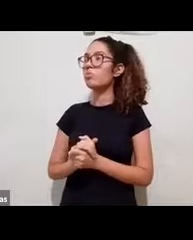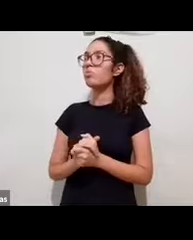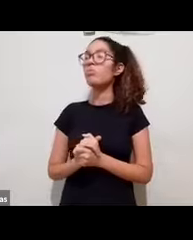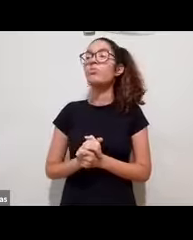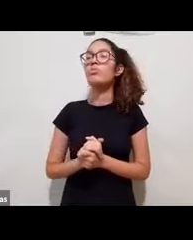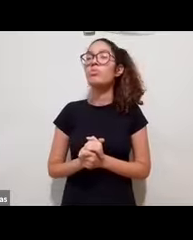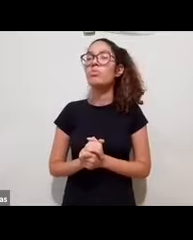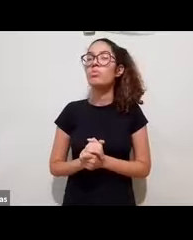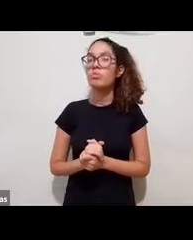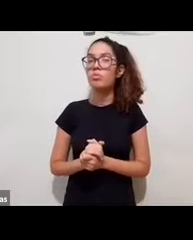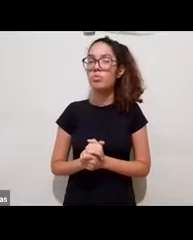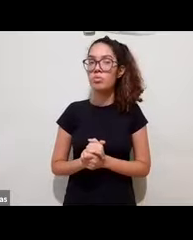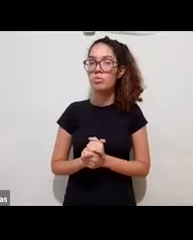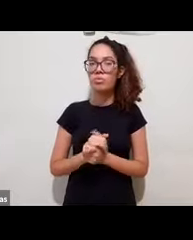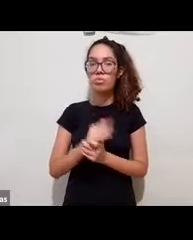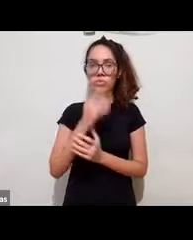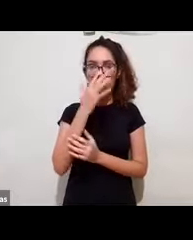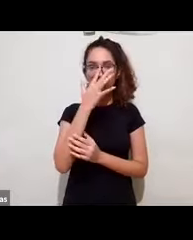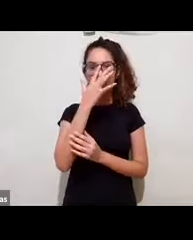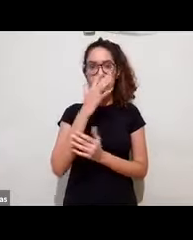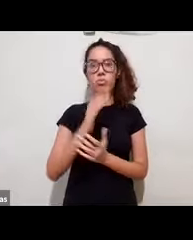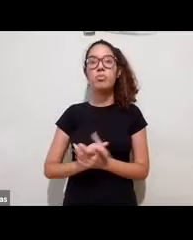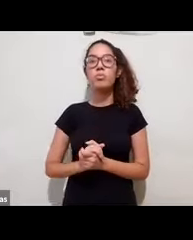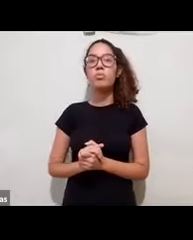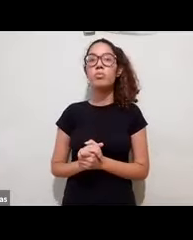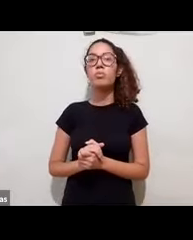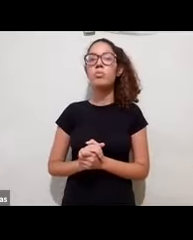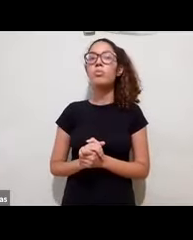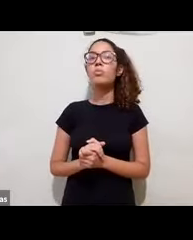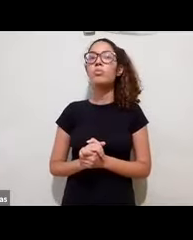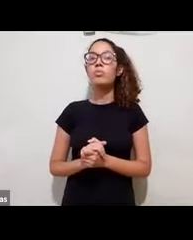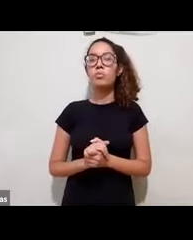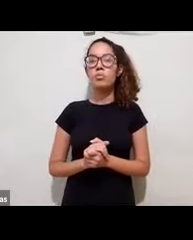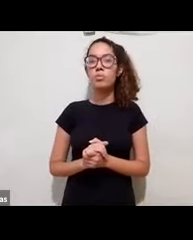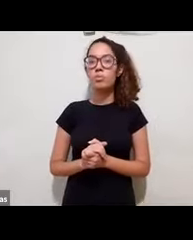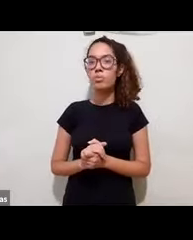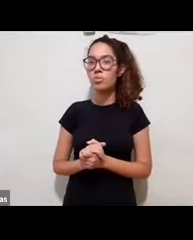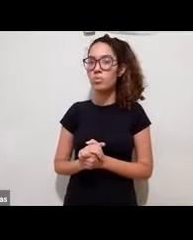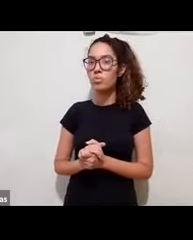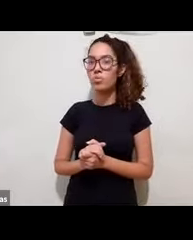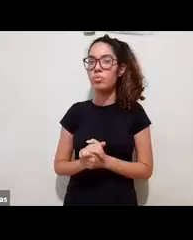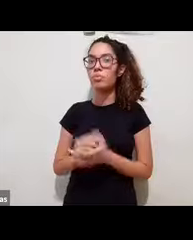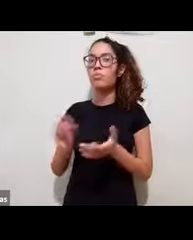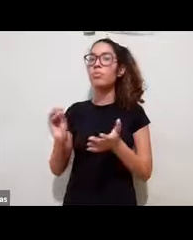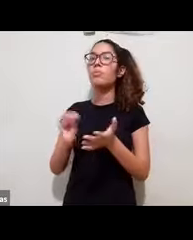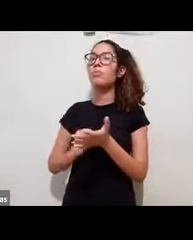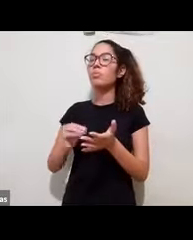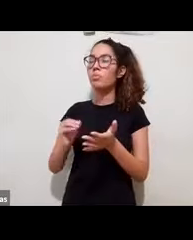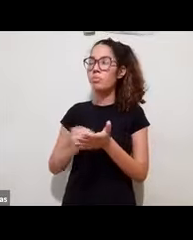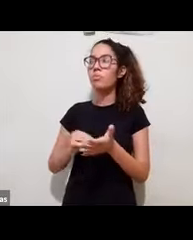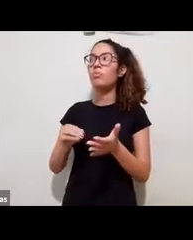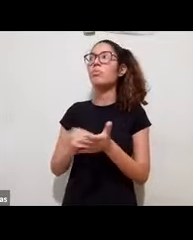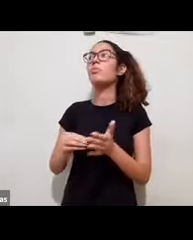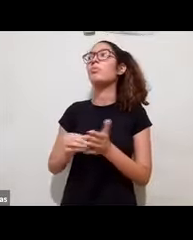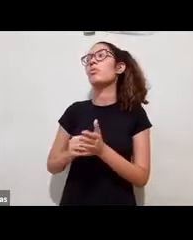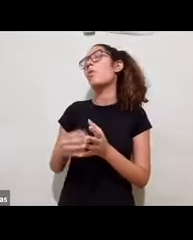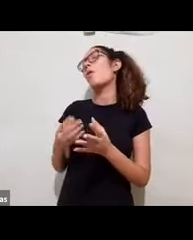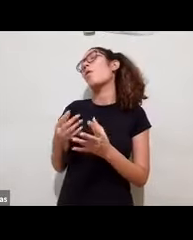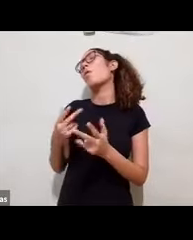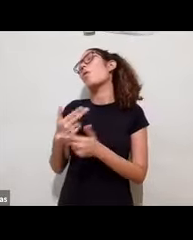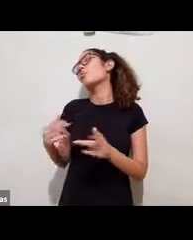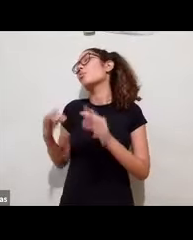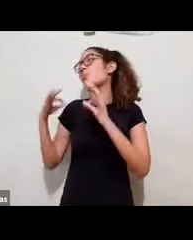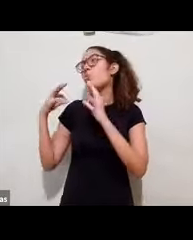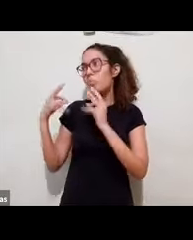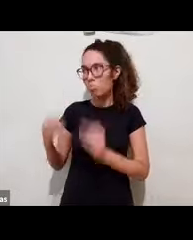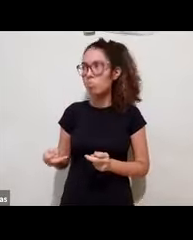estão em situação de rua, mas que têm transtorno mental também, as pessoas que estão em situação de rua, que têm problemas relacionados a outros problemas de álcool e drogas. Não,